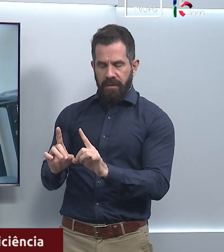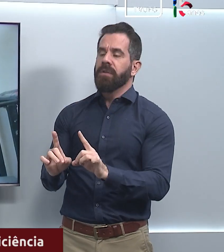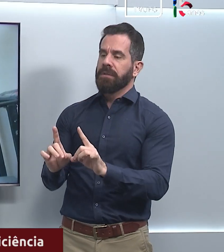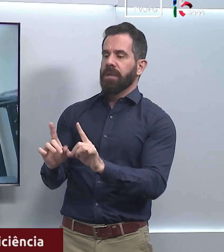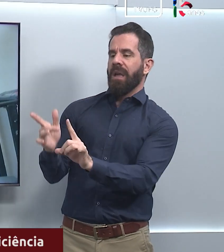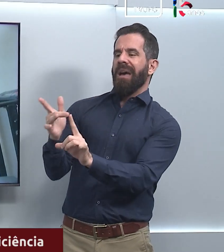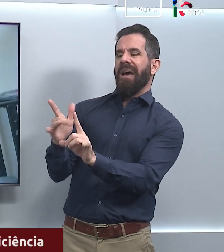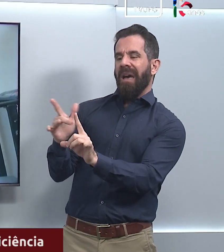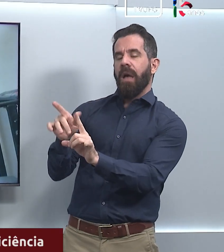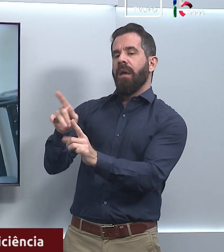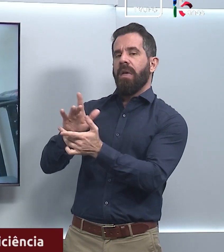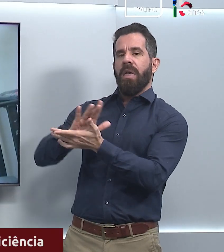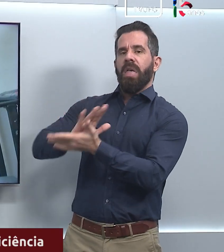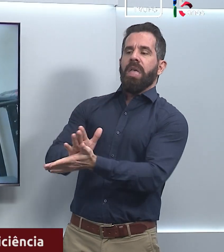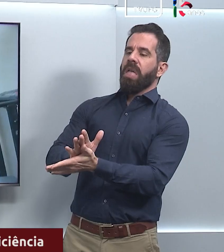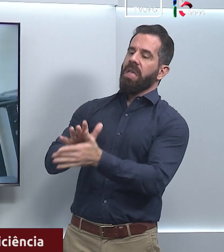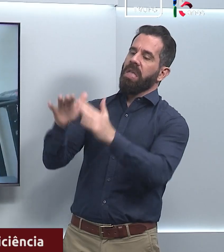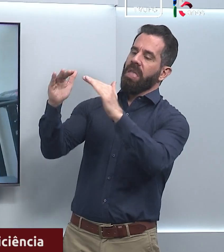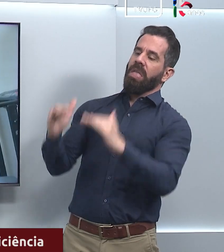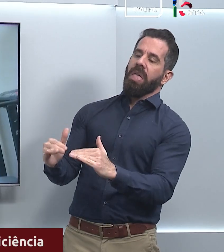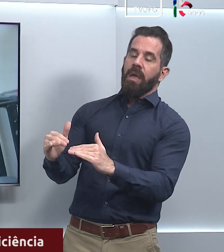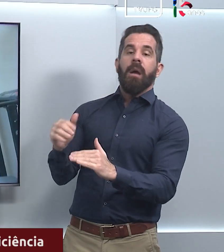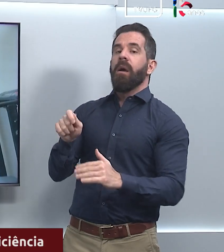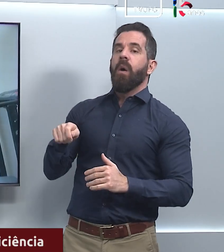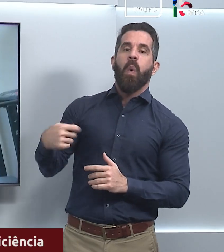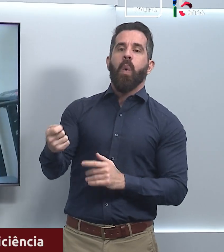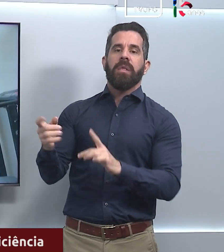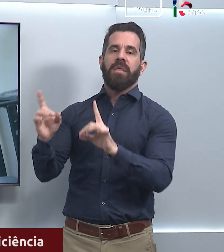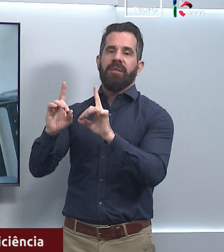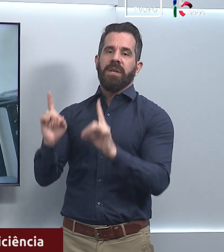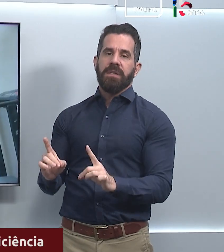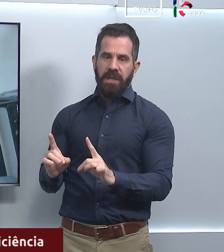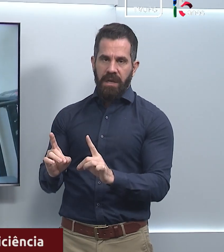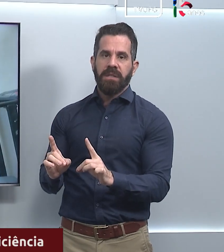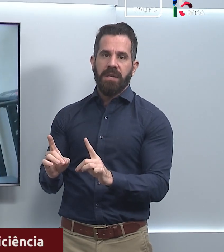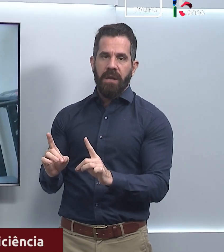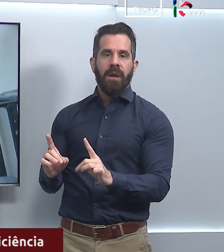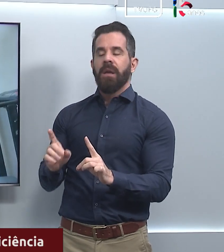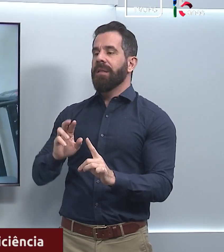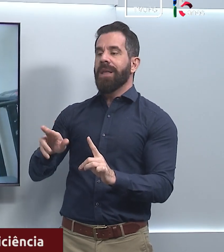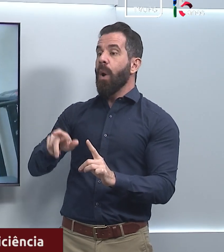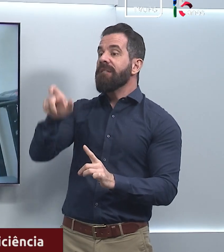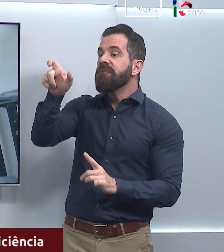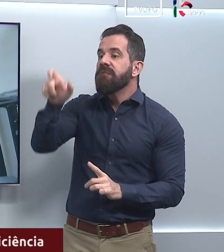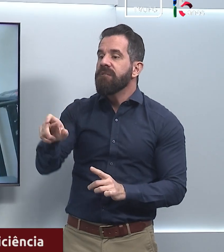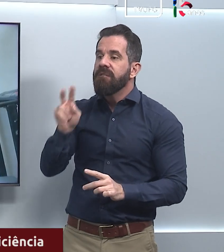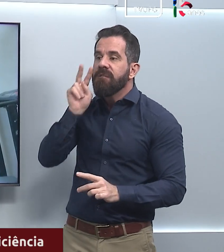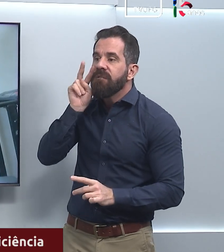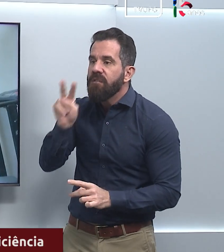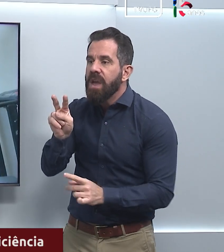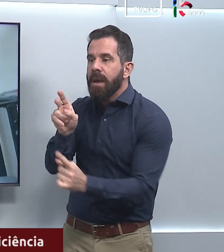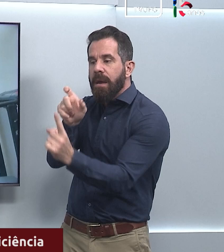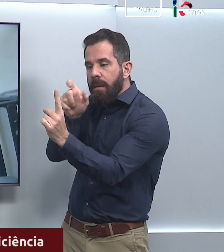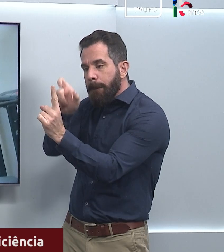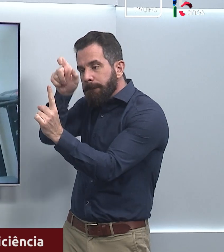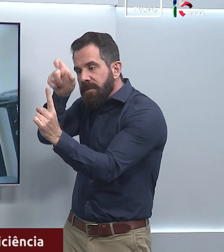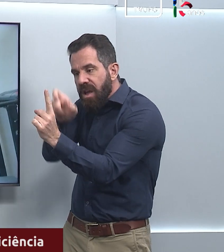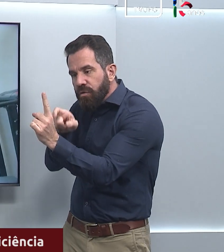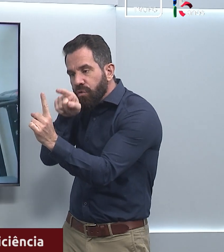reduzindo-as à própria deficiência. E é esse olhar reducionista que nos arrasa, que nos